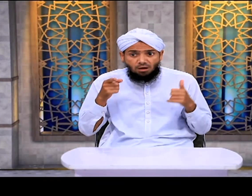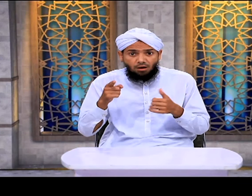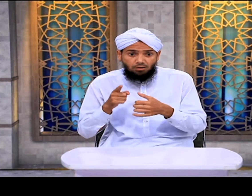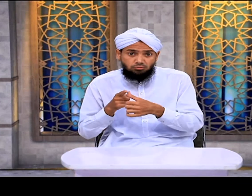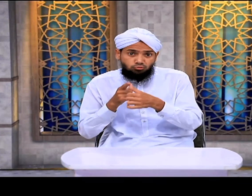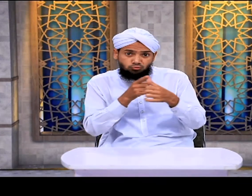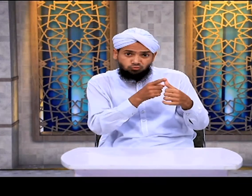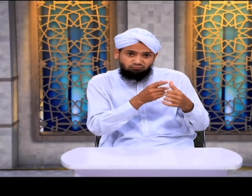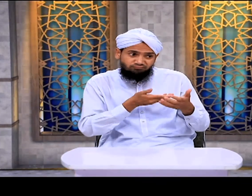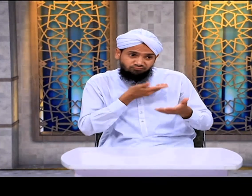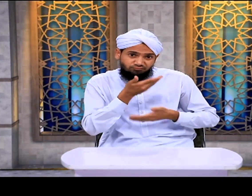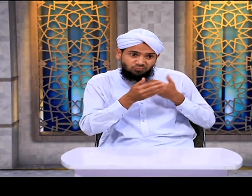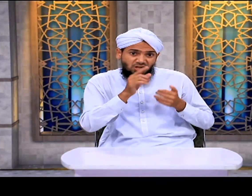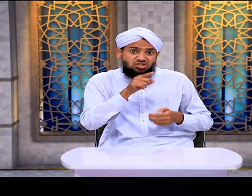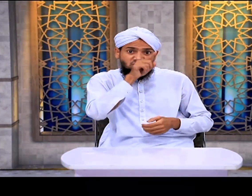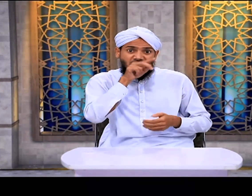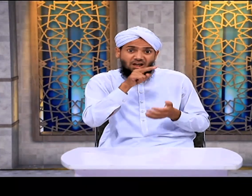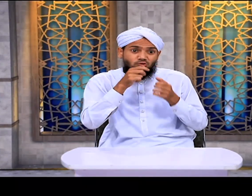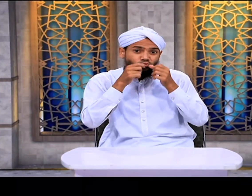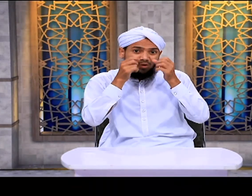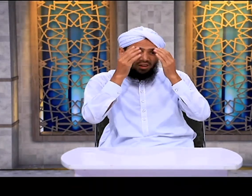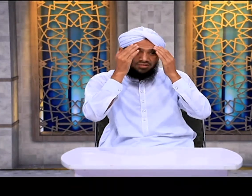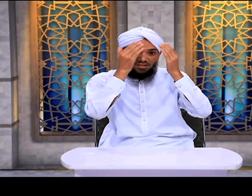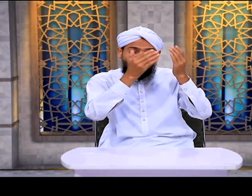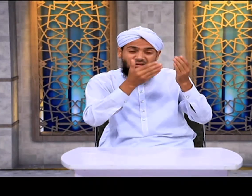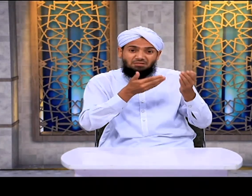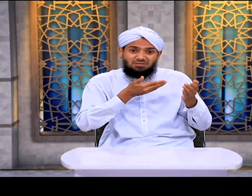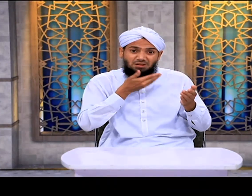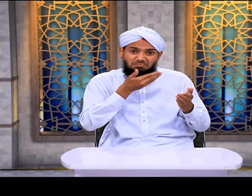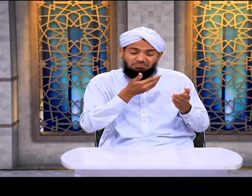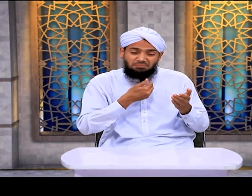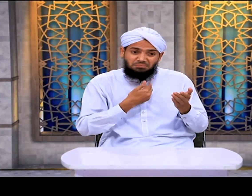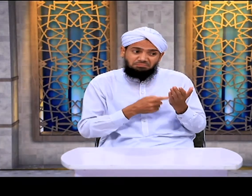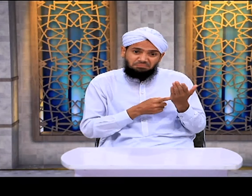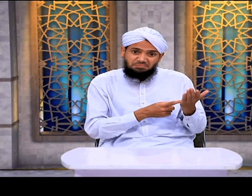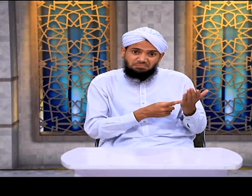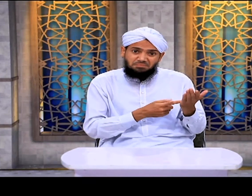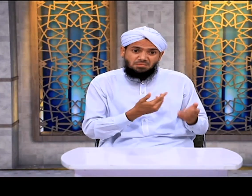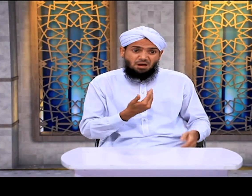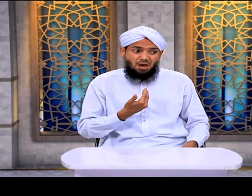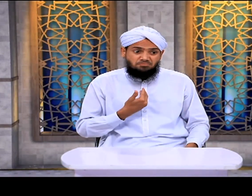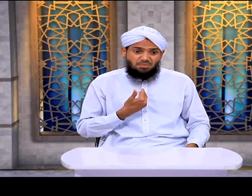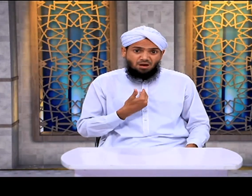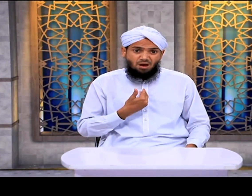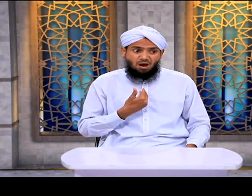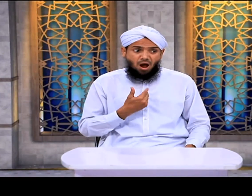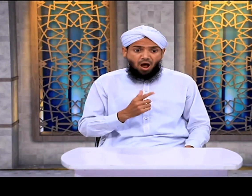عرض کیا، یا رسول اللہ صلی اللہ علیہ وآلہ وصحبہ وسلم، اس وقت اللہ پاک نے جہنم